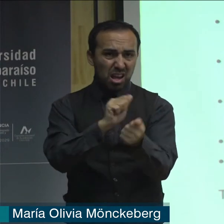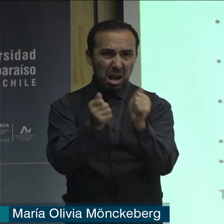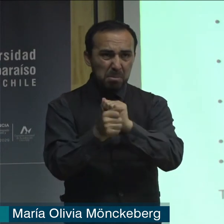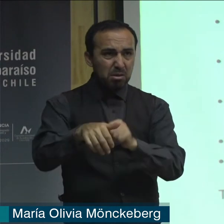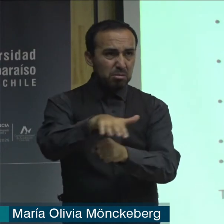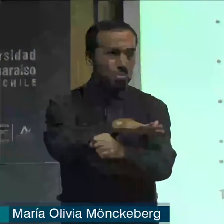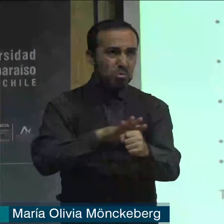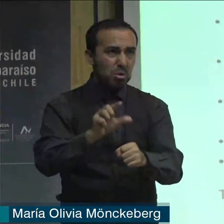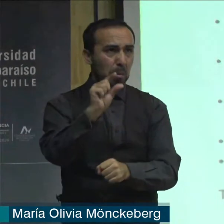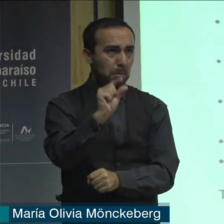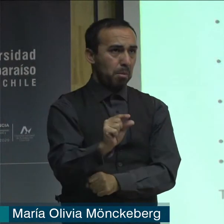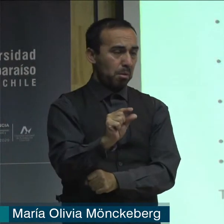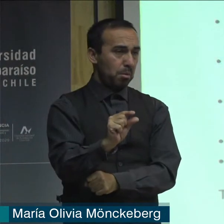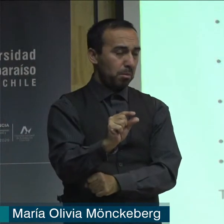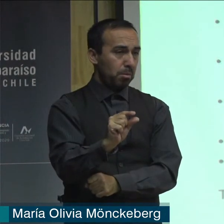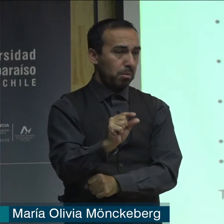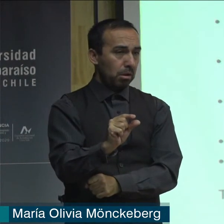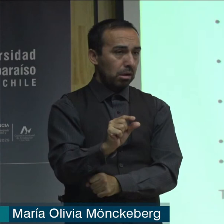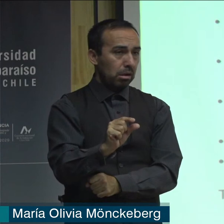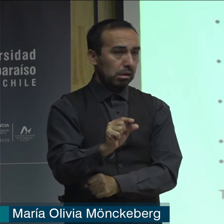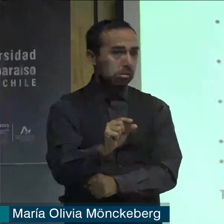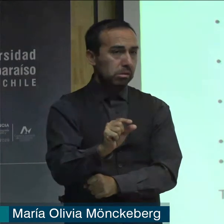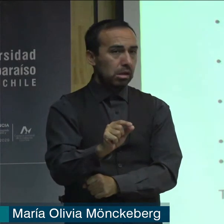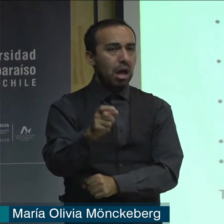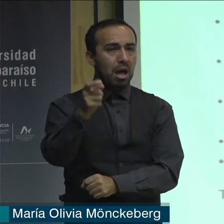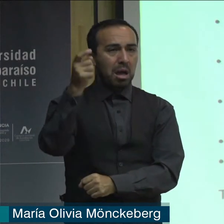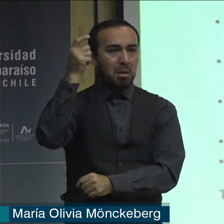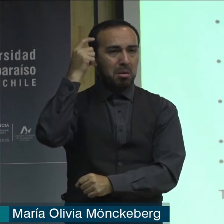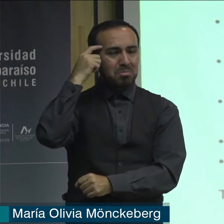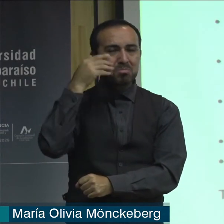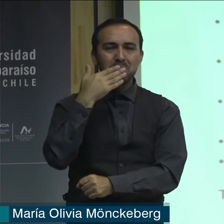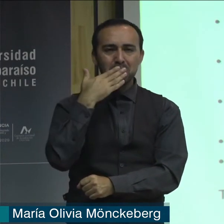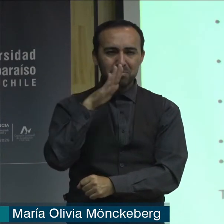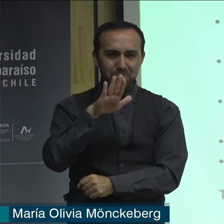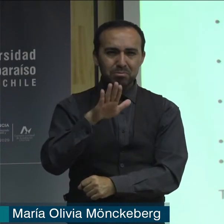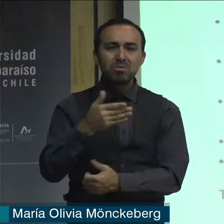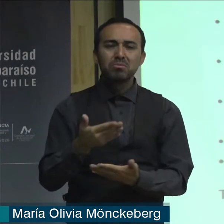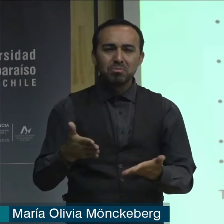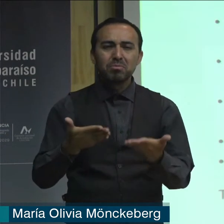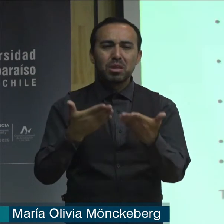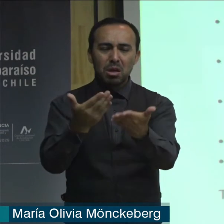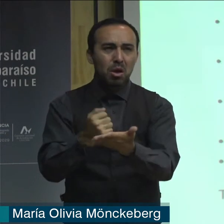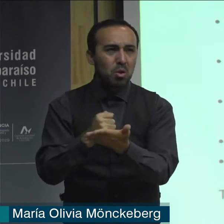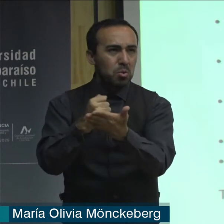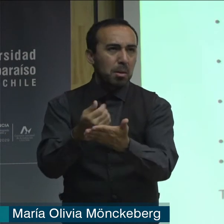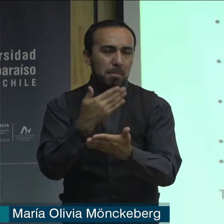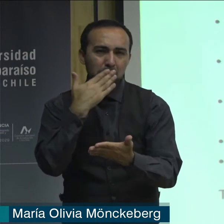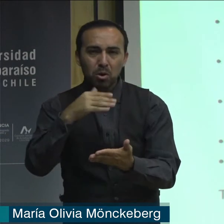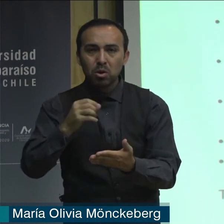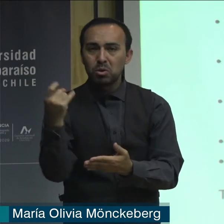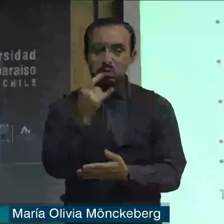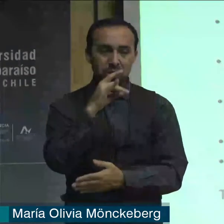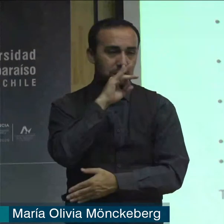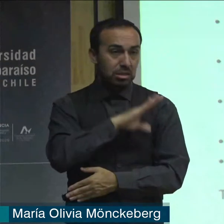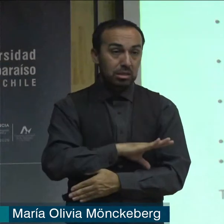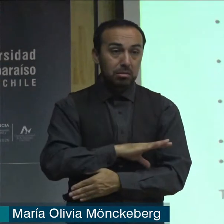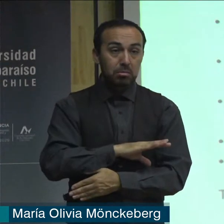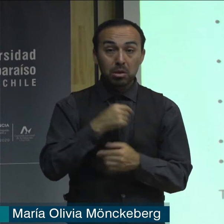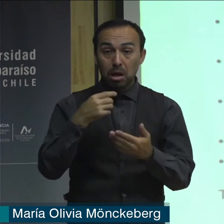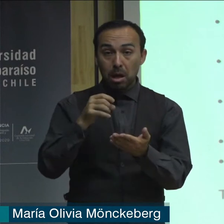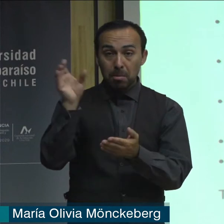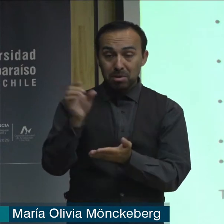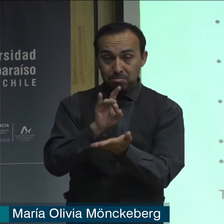en cuanto a que trataran mejor a la universidad de chile pero sí por lo menos se lograron reincorporar las personas que hayan echado y